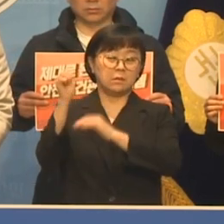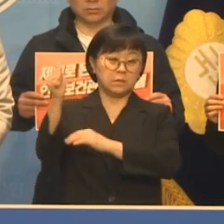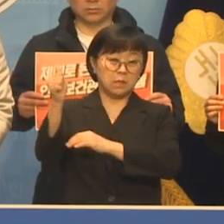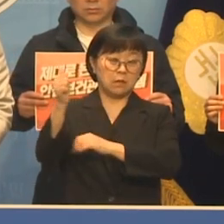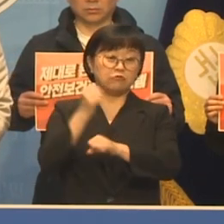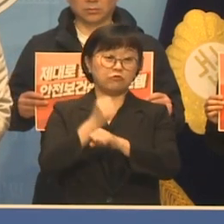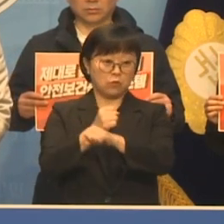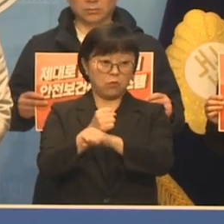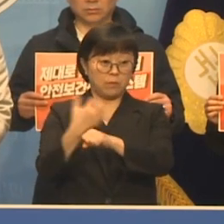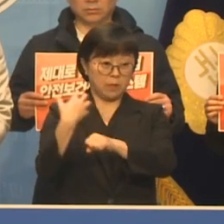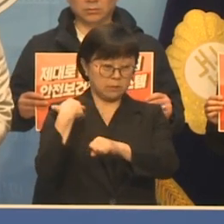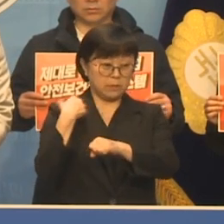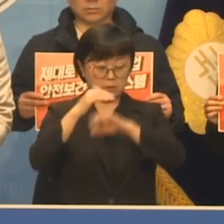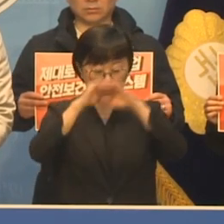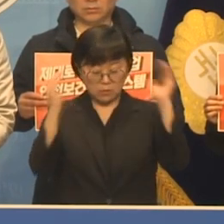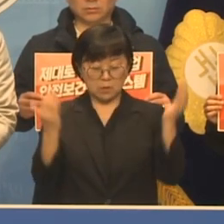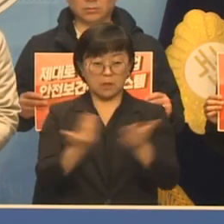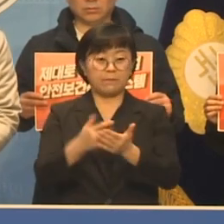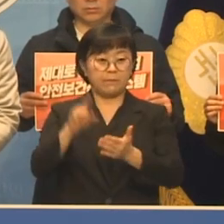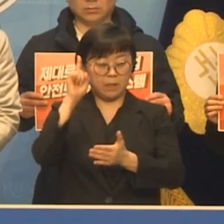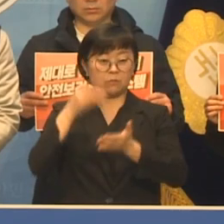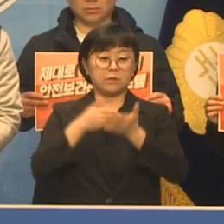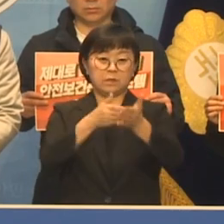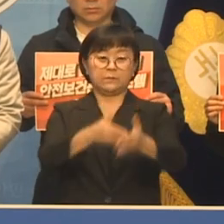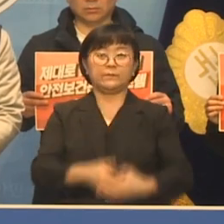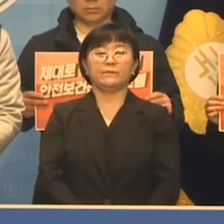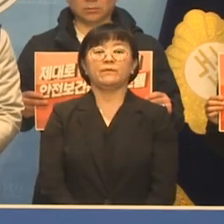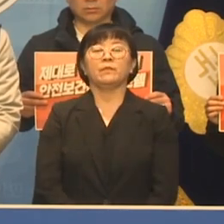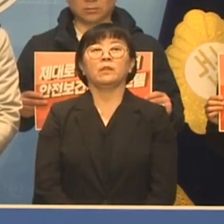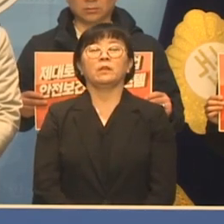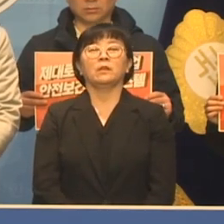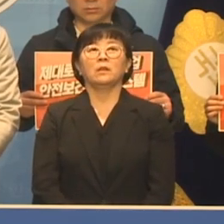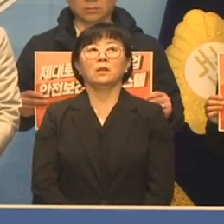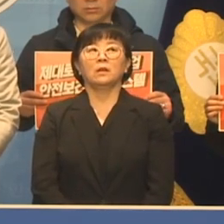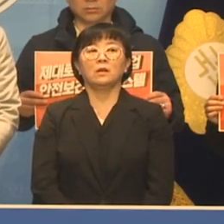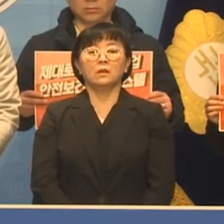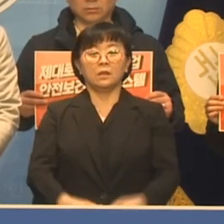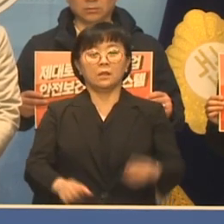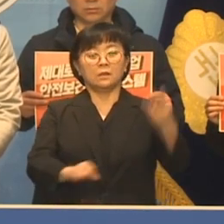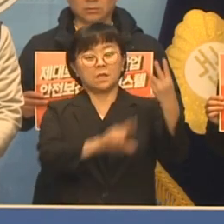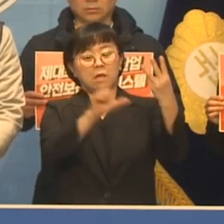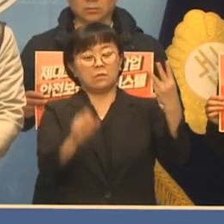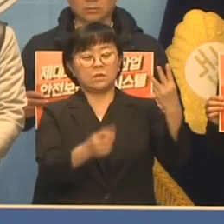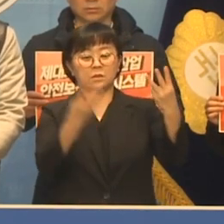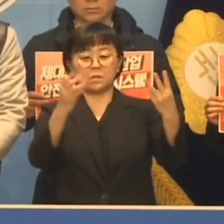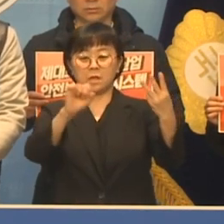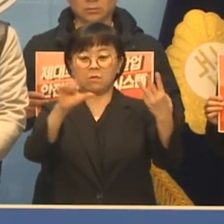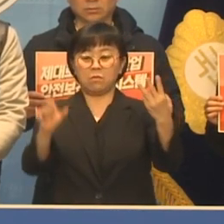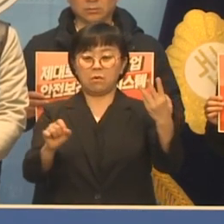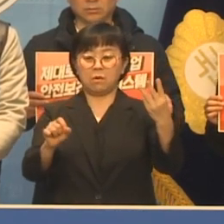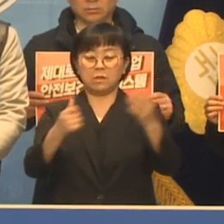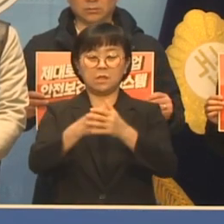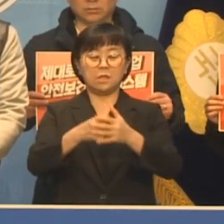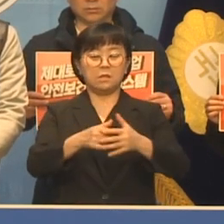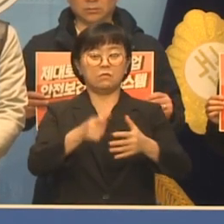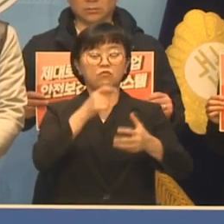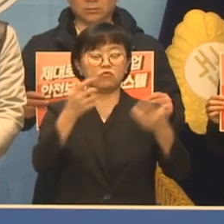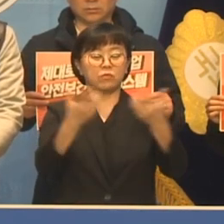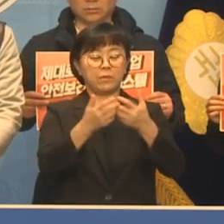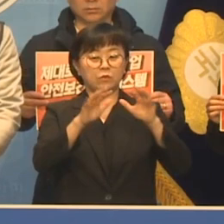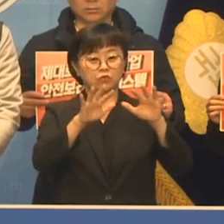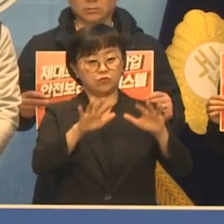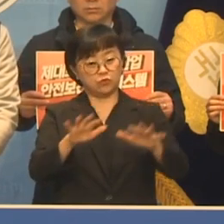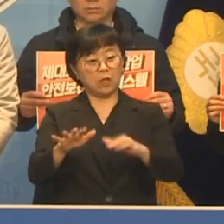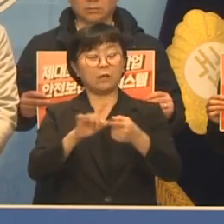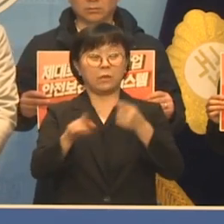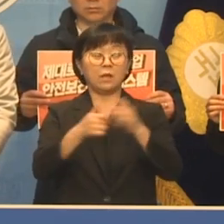바 역할을 다할 것을 요구합니다. 또한 3월에서 4월 해빙기를 맞아 중대재해